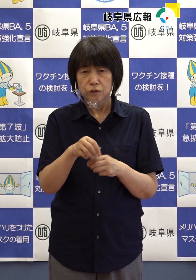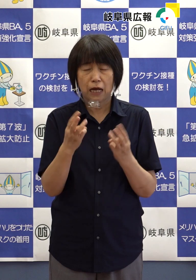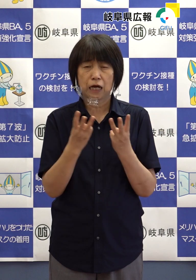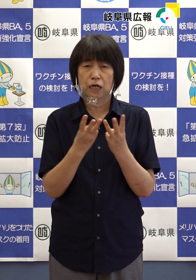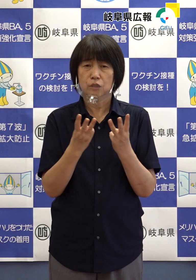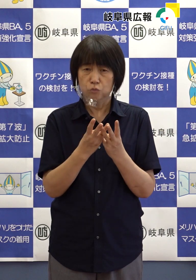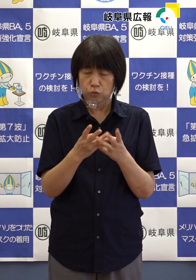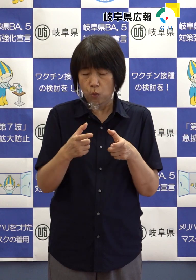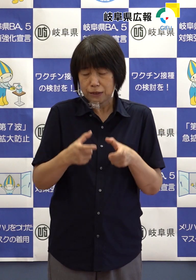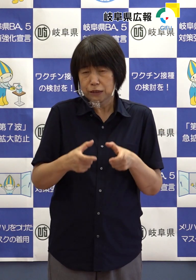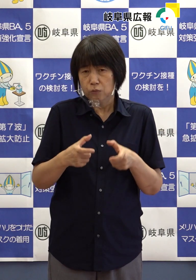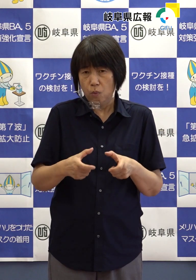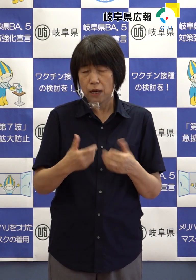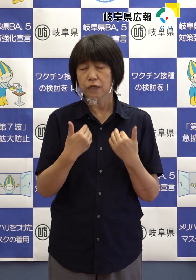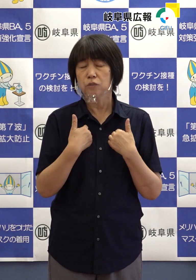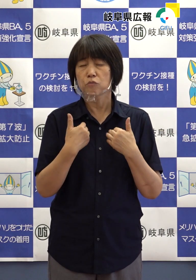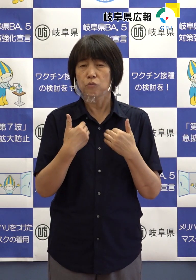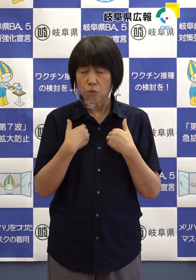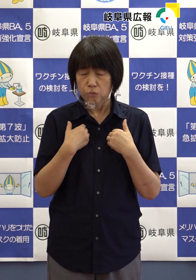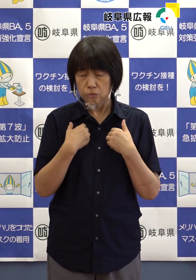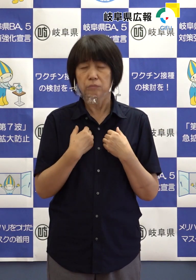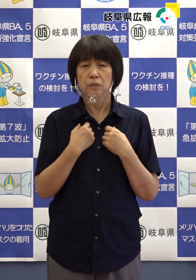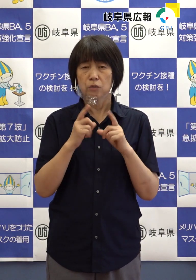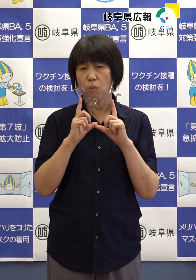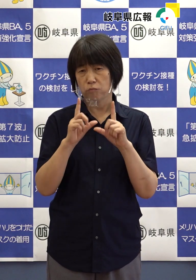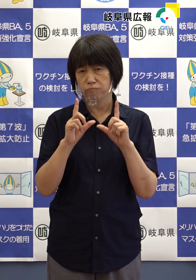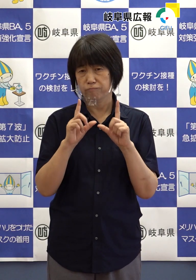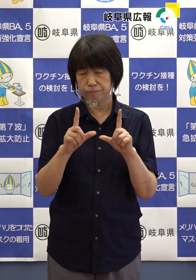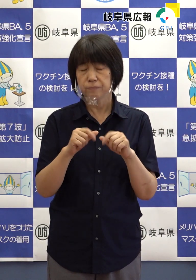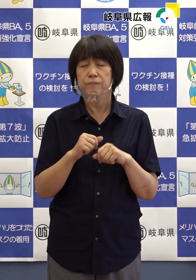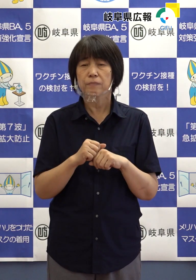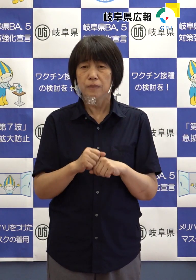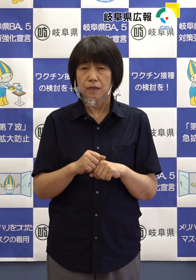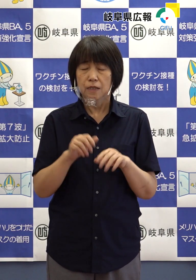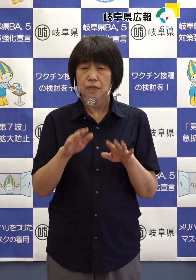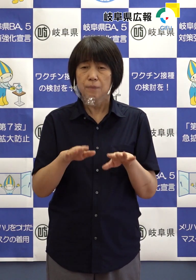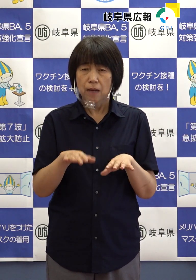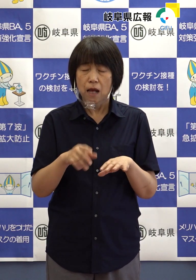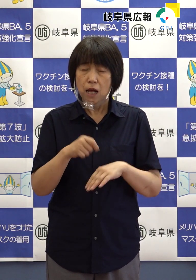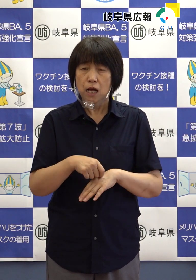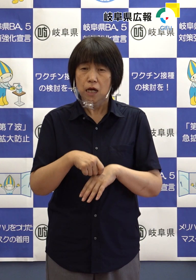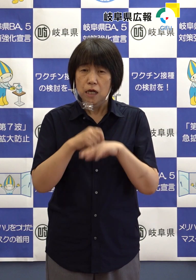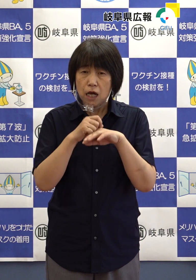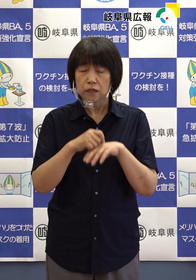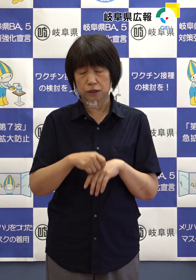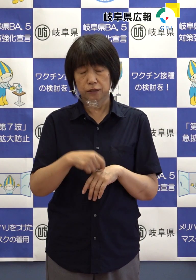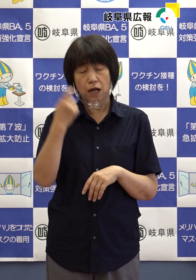やりくりしながらやってきておりますけれどもあの日ステラーかもしれないということですね